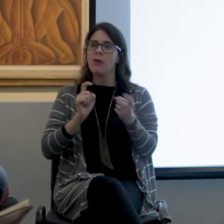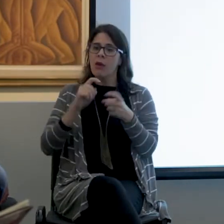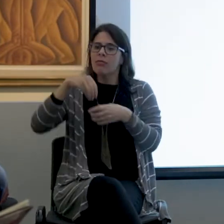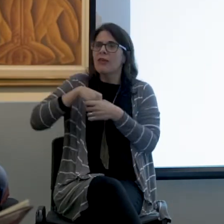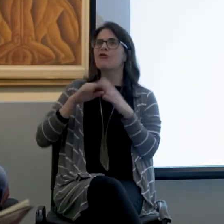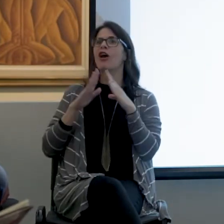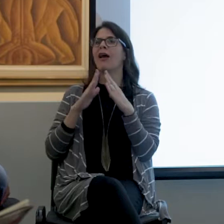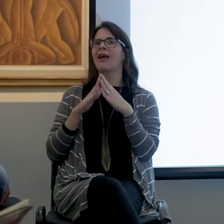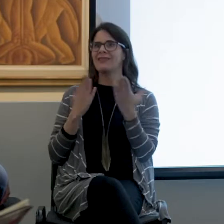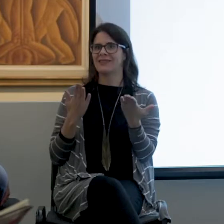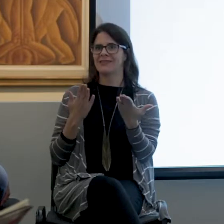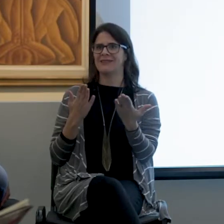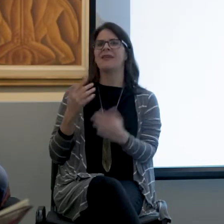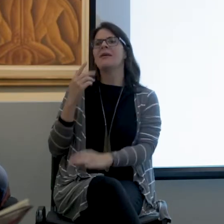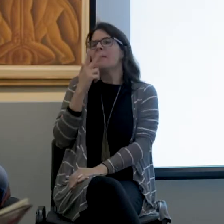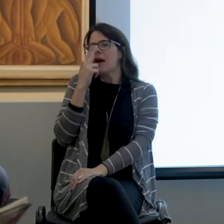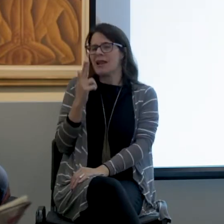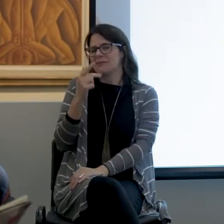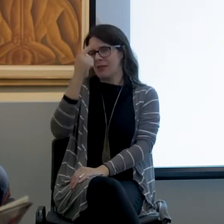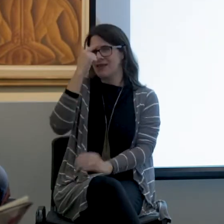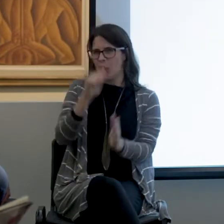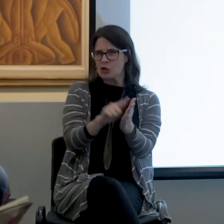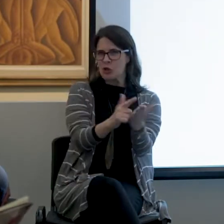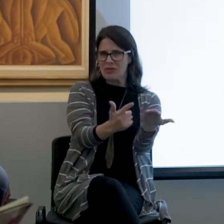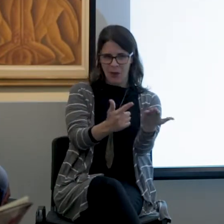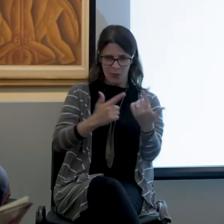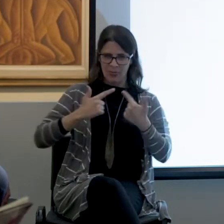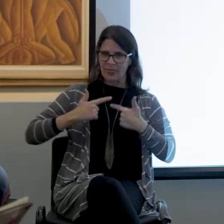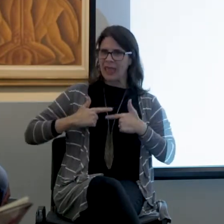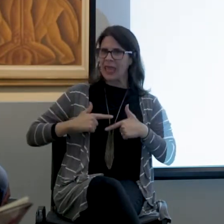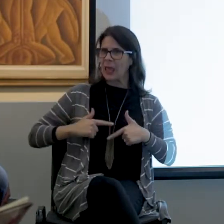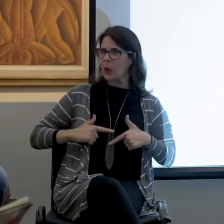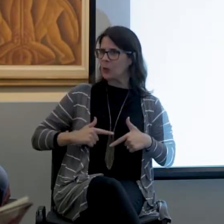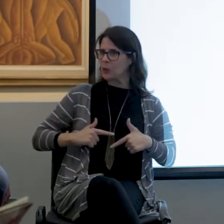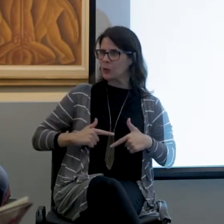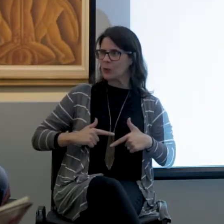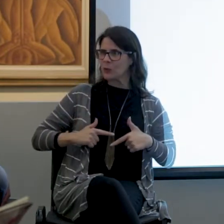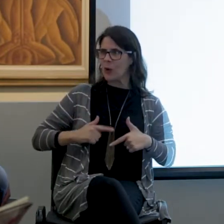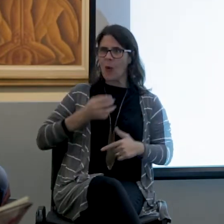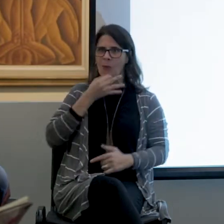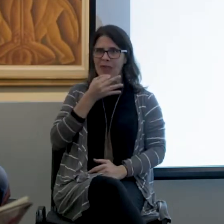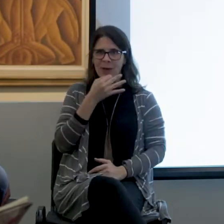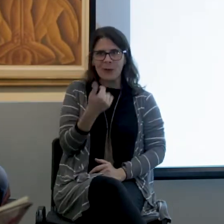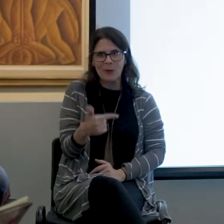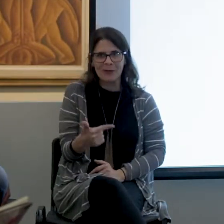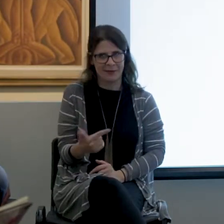o quê? Neutros. Né? Imagina, né? Nós, né?